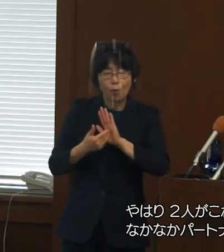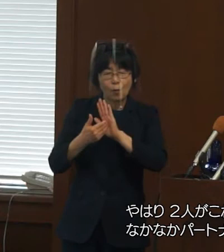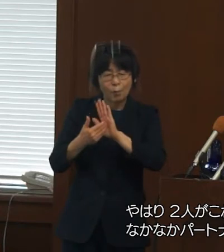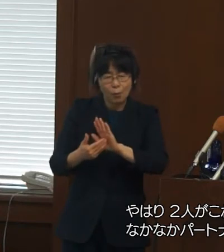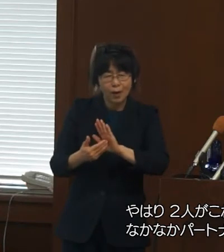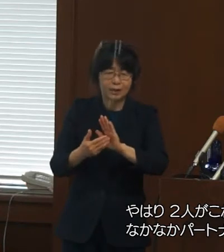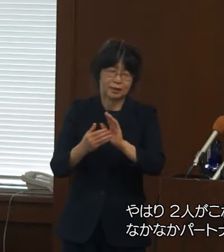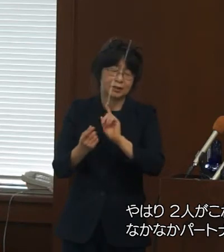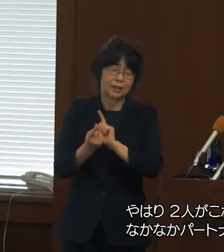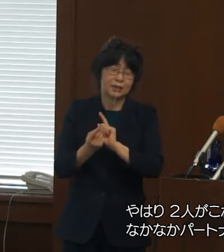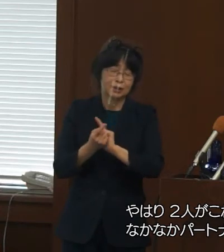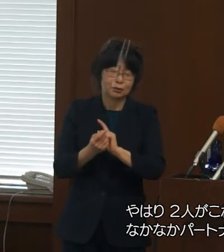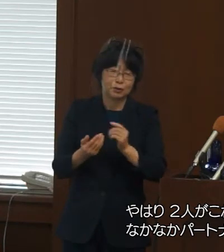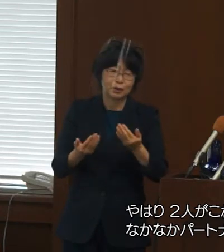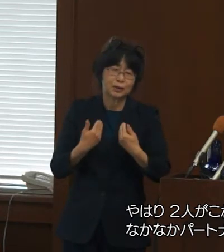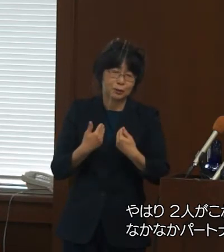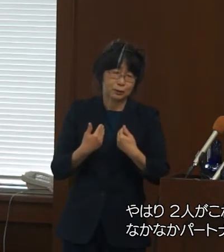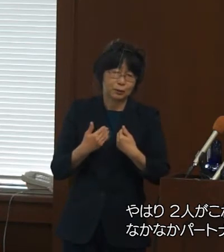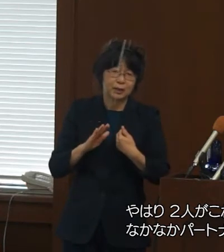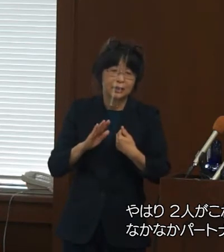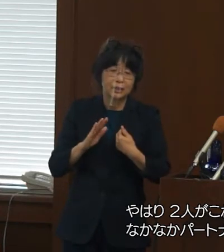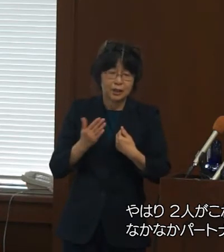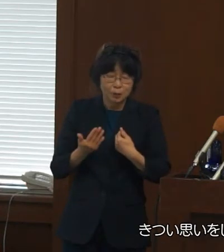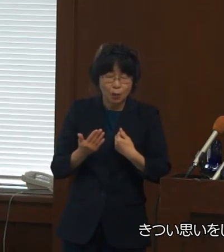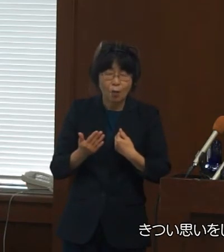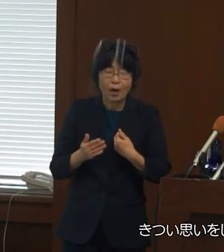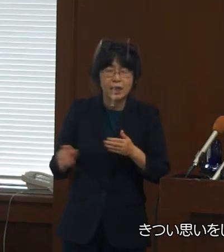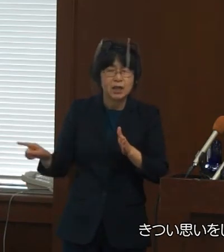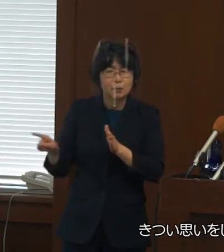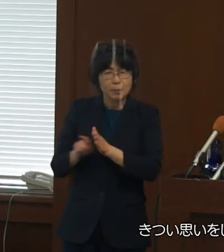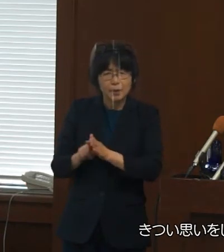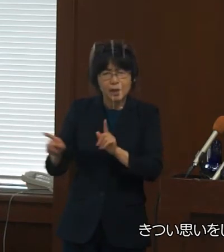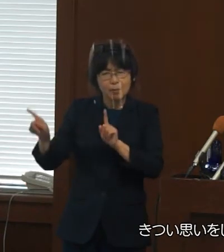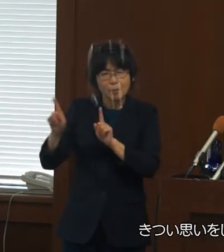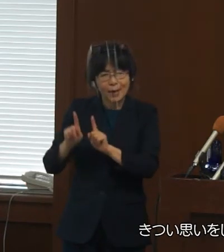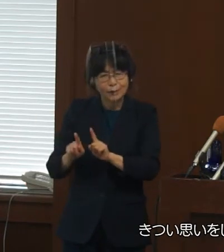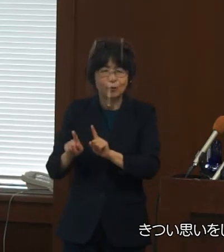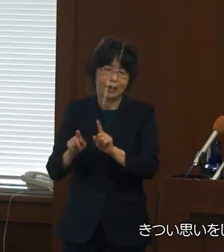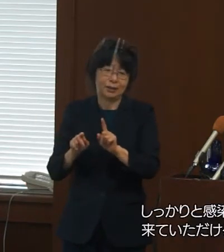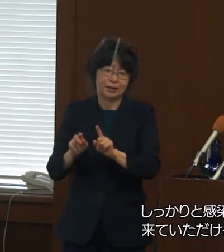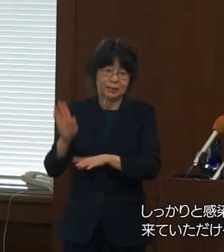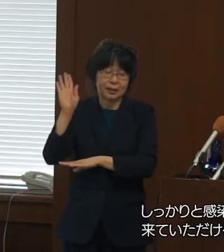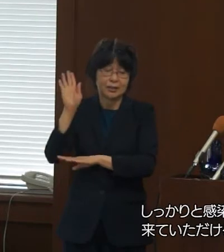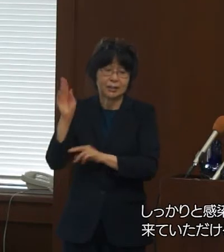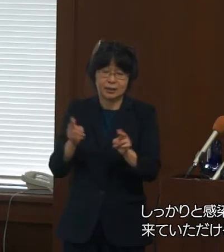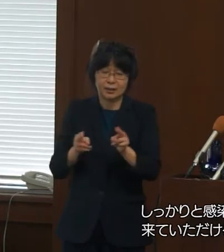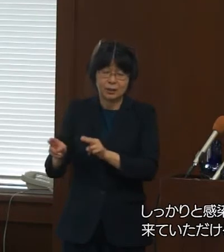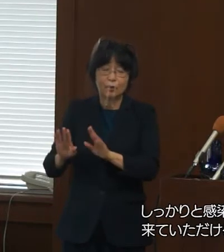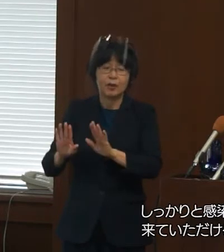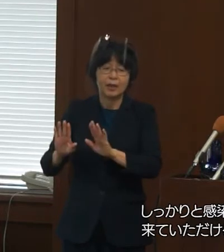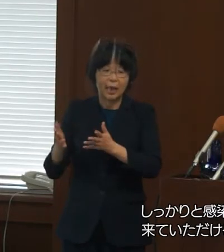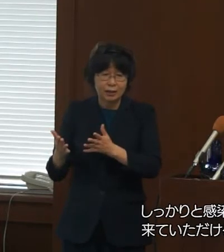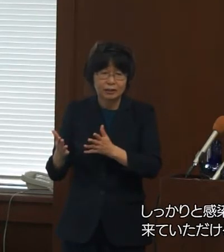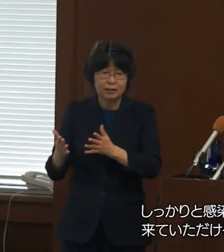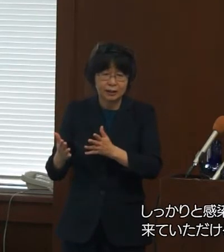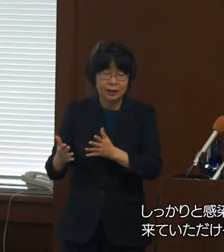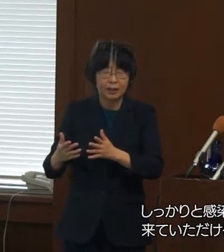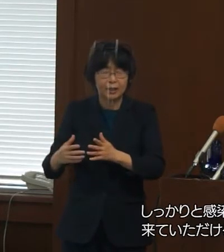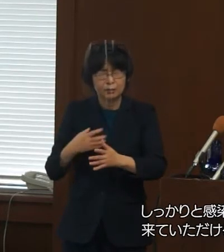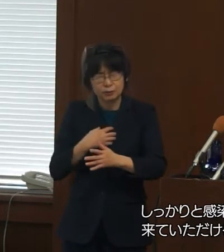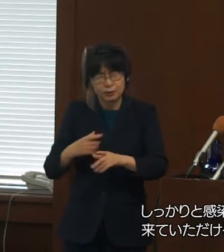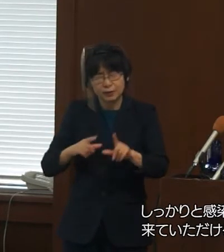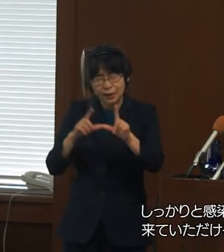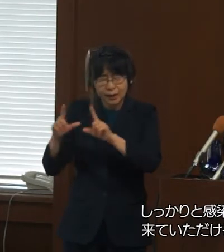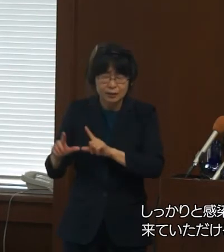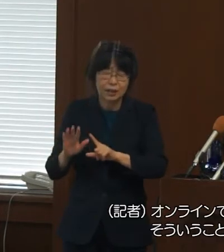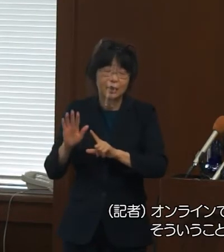れまでなかなかパートナー先生制度がなくてきつい思いをしたことを考えれば、しっかりと感染症対策をして来ていただける